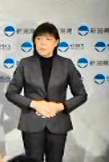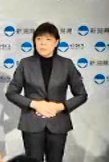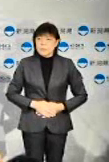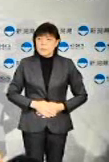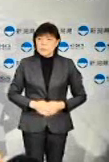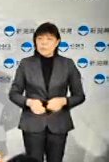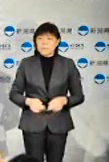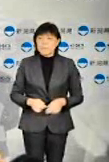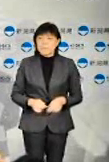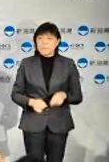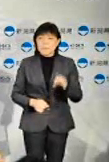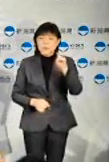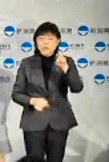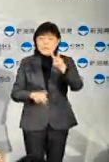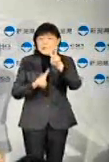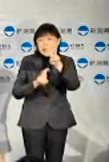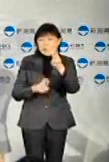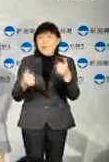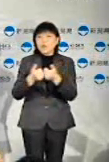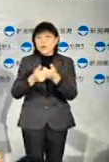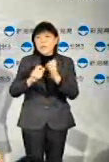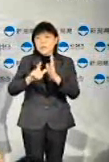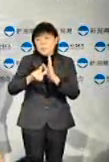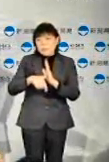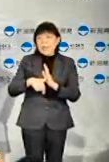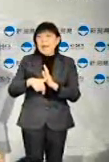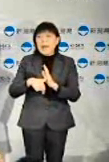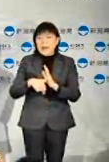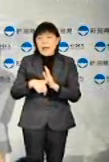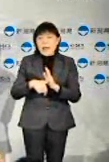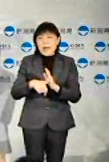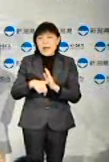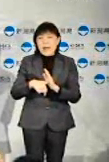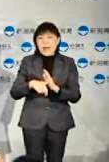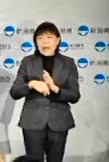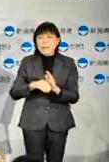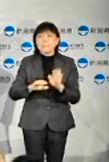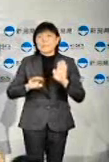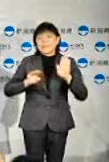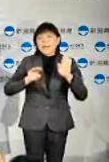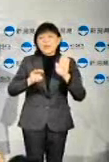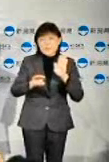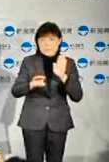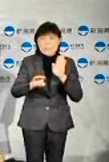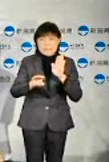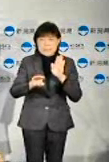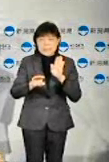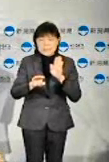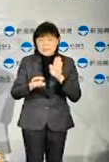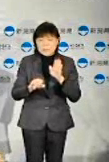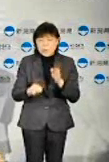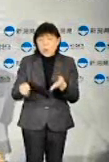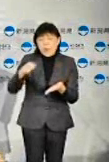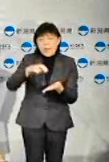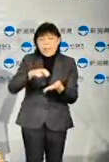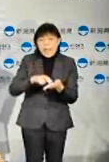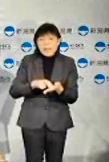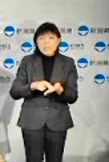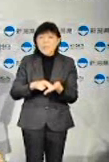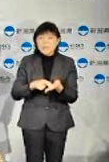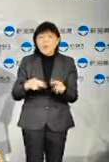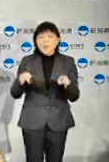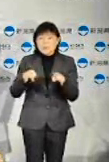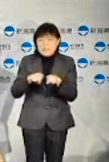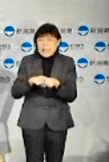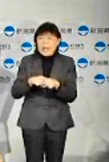20日会議でですね、地域や時間を限定してタクシー会社が運行管理をする形で、一般のドライバーが自家用車